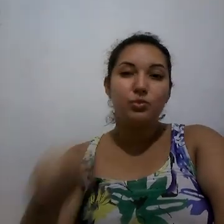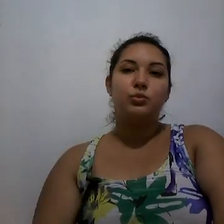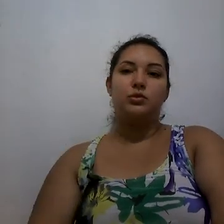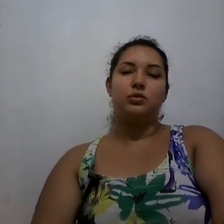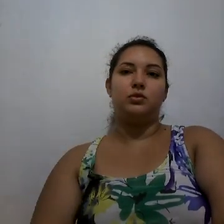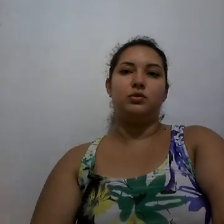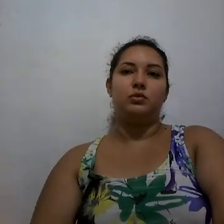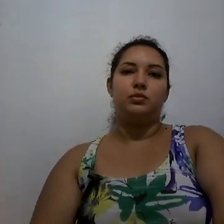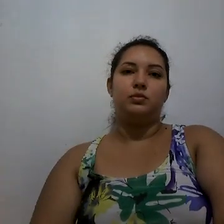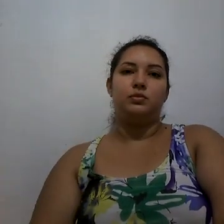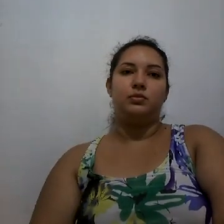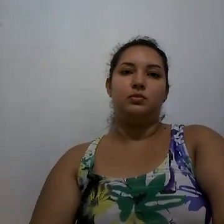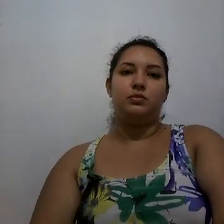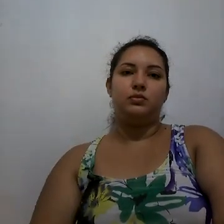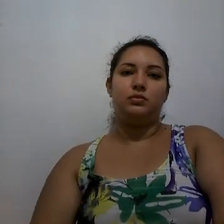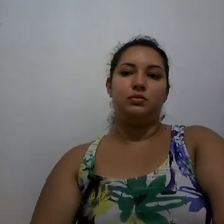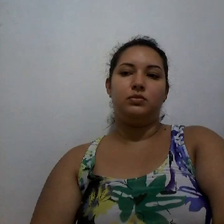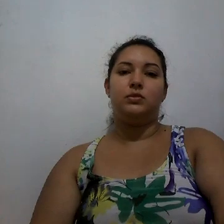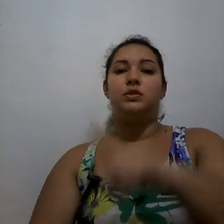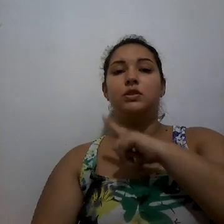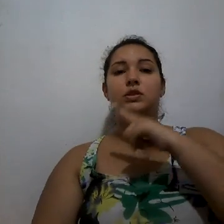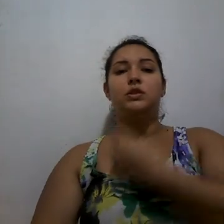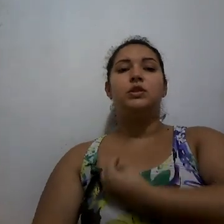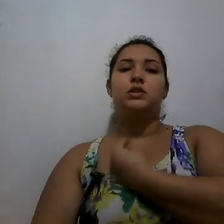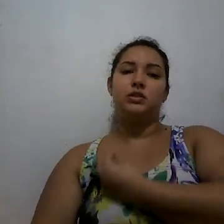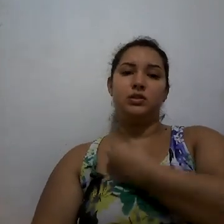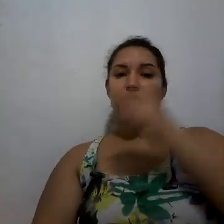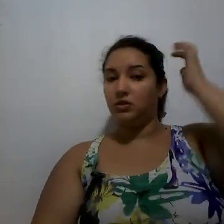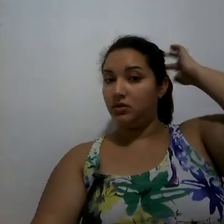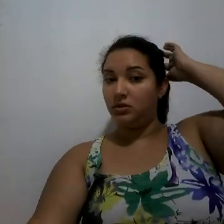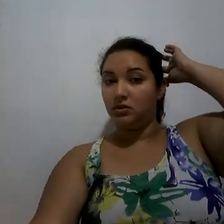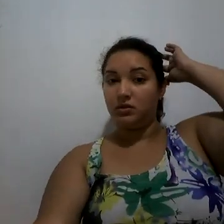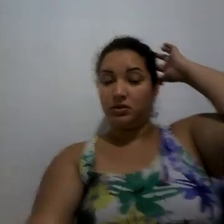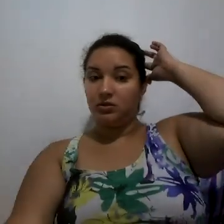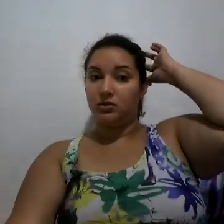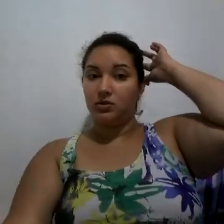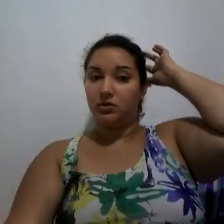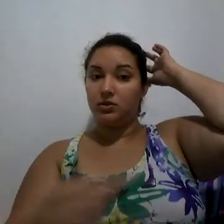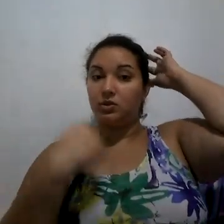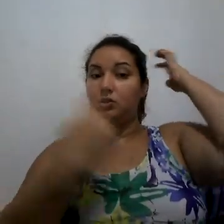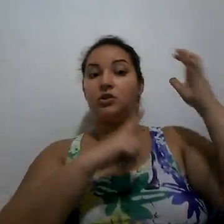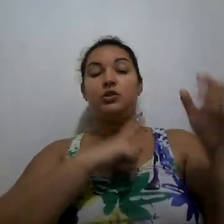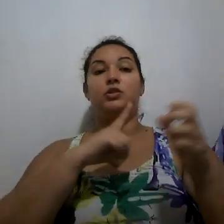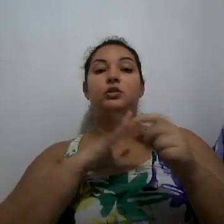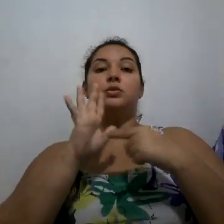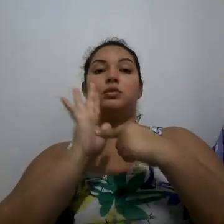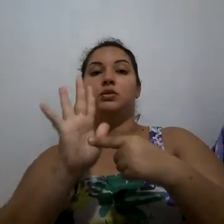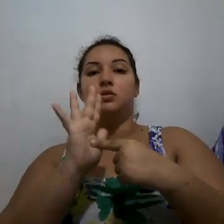muito pequenininha que tem ali. Então, nós temos a amostra, podemos ter o tamanho da partícula, a partícula